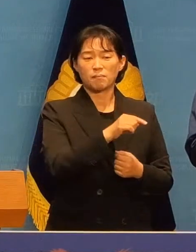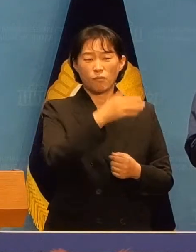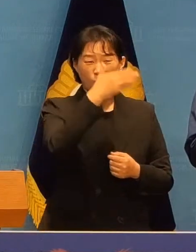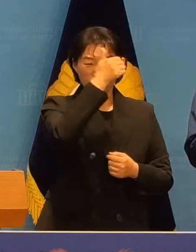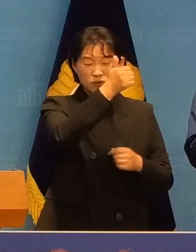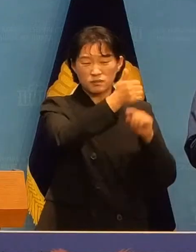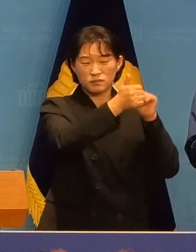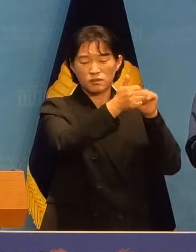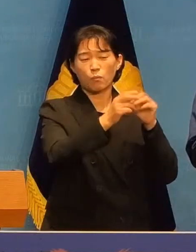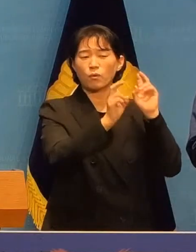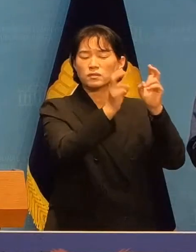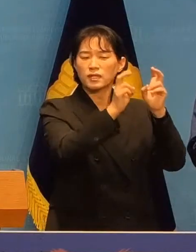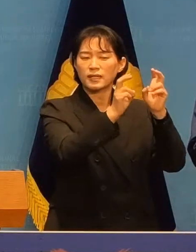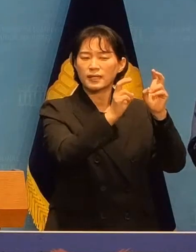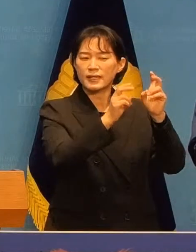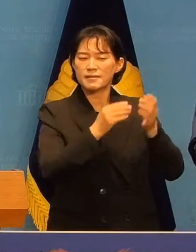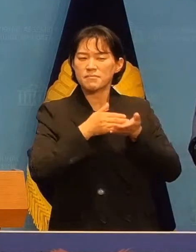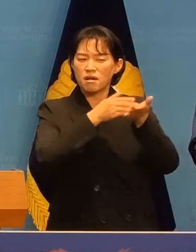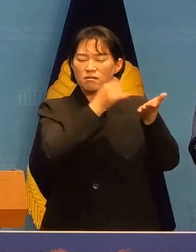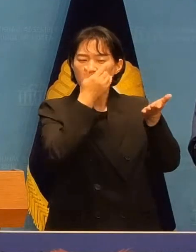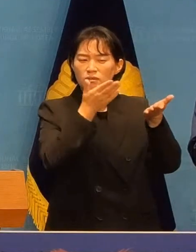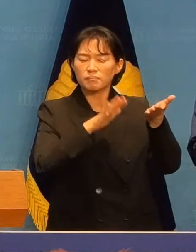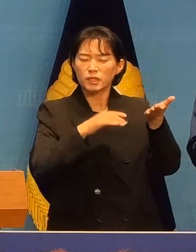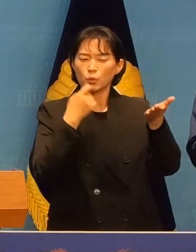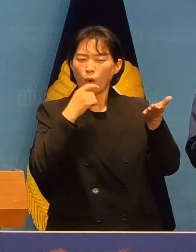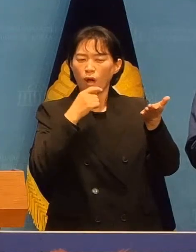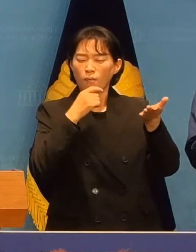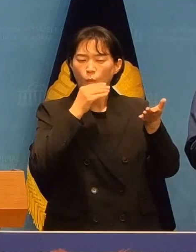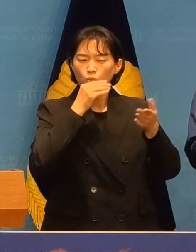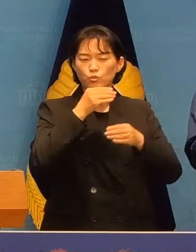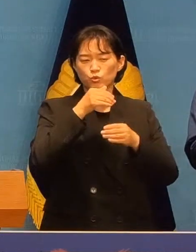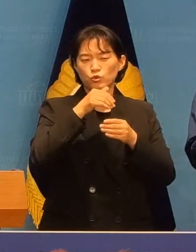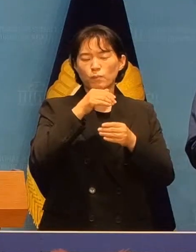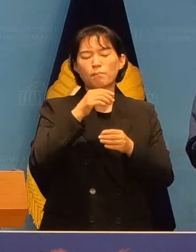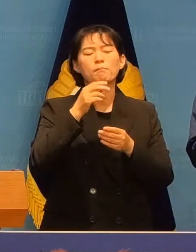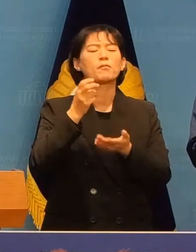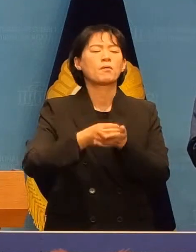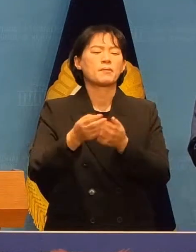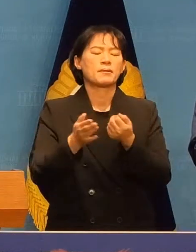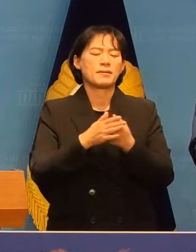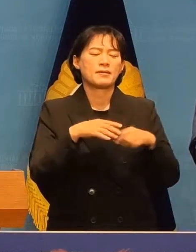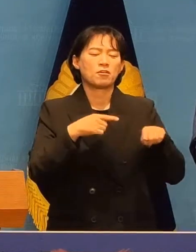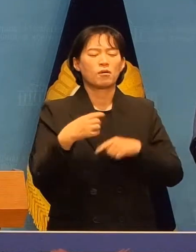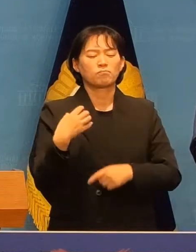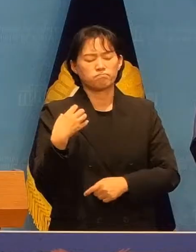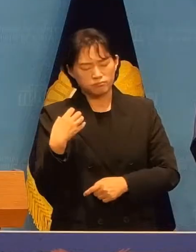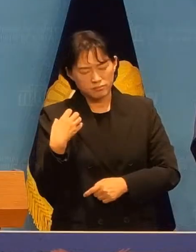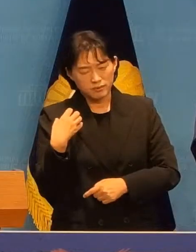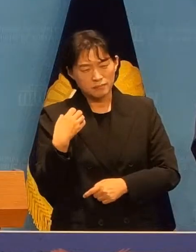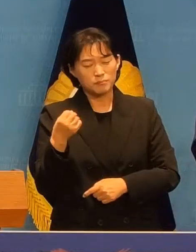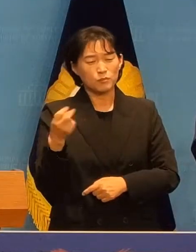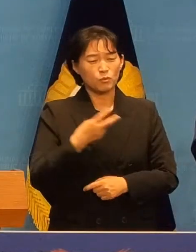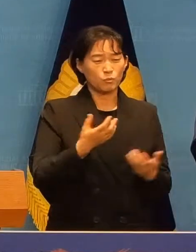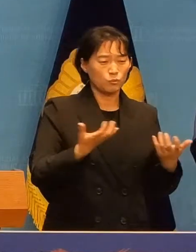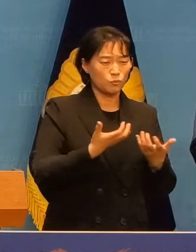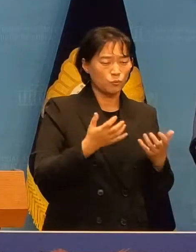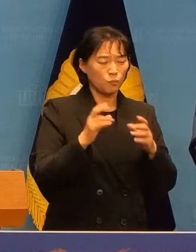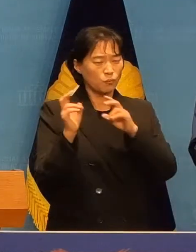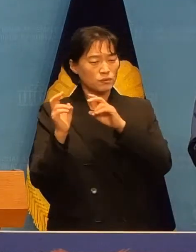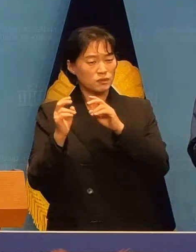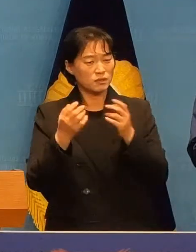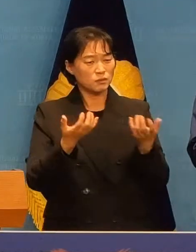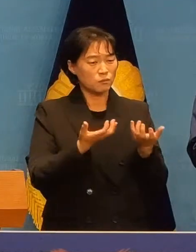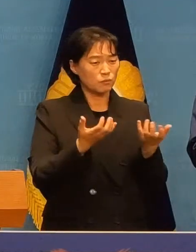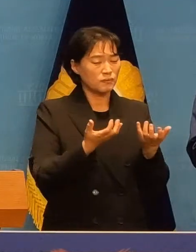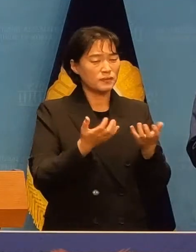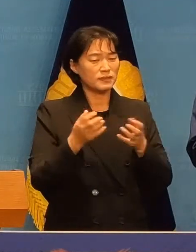제기해서 노란 봉투법으로 인한 경영 부담 그리고 노사 관리에서의